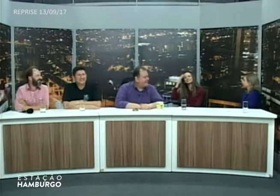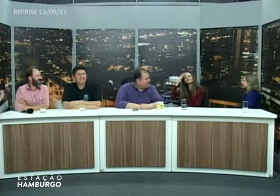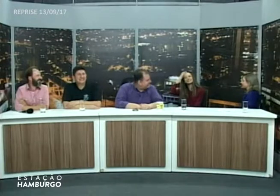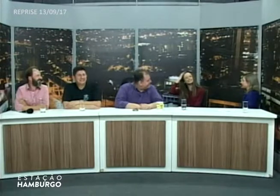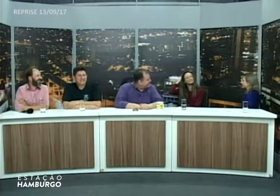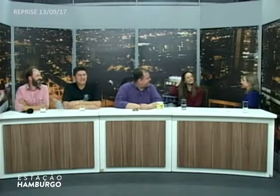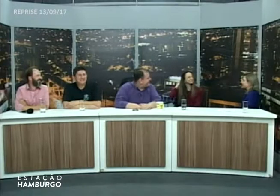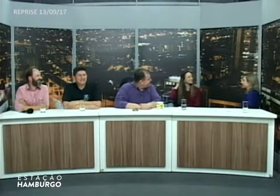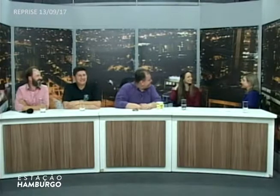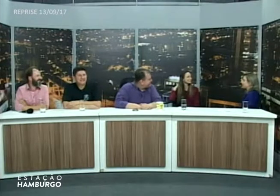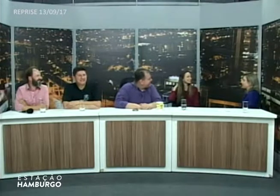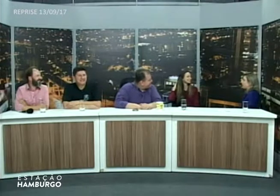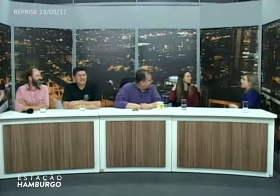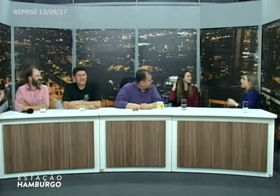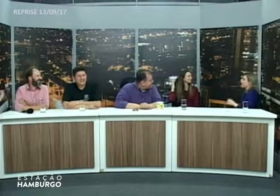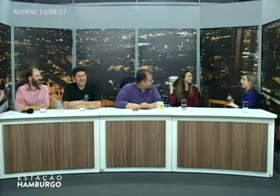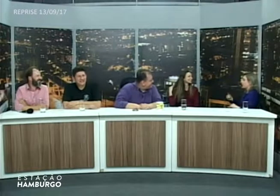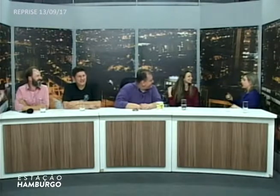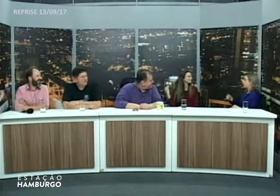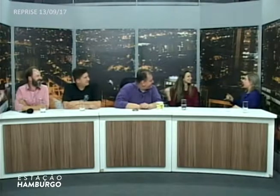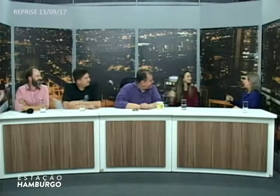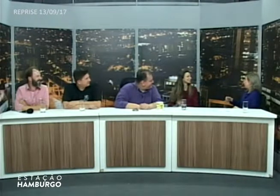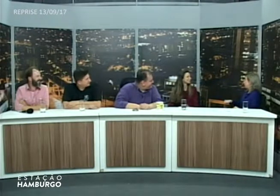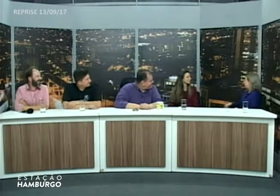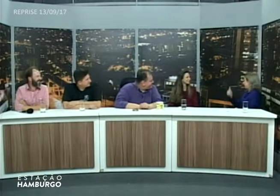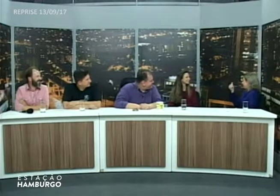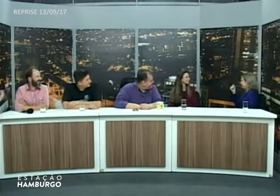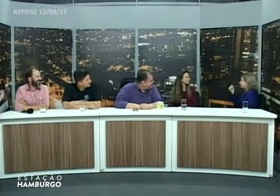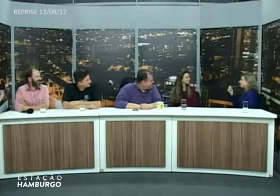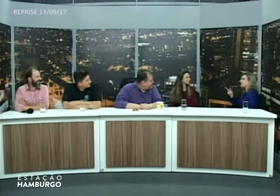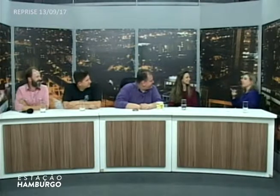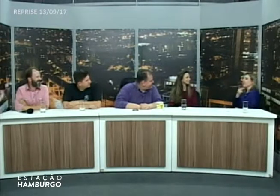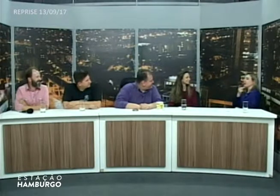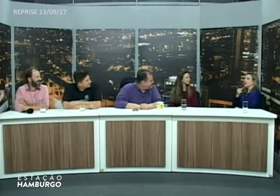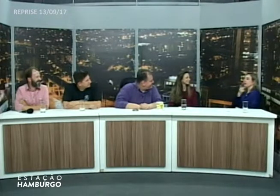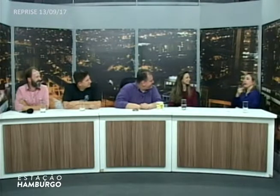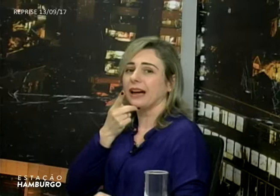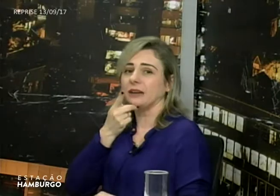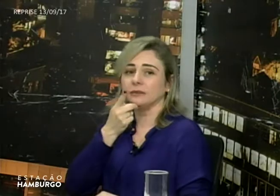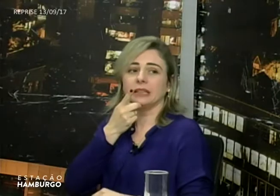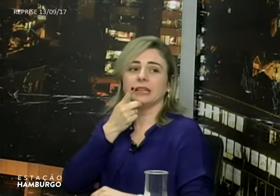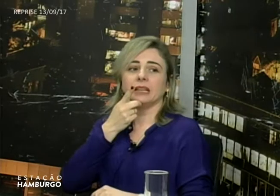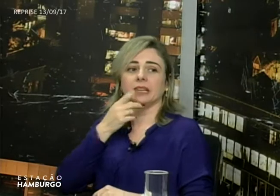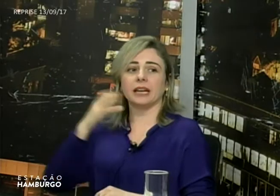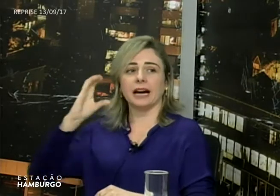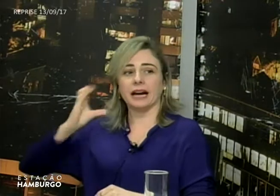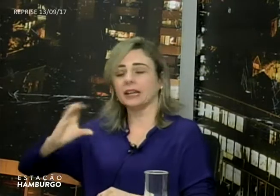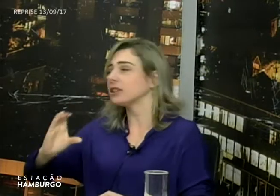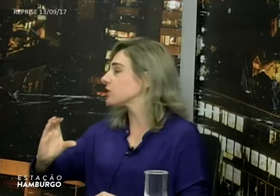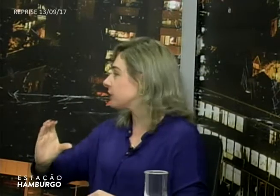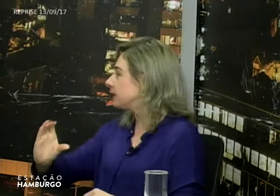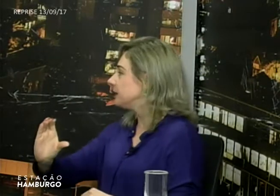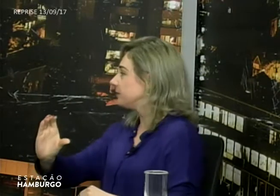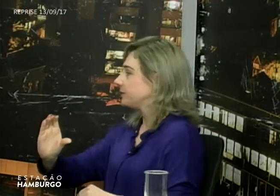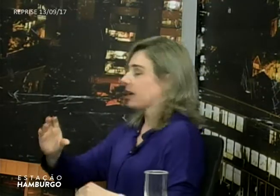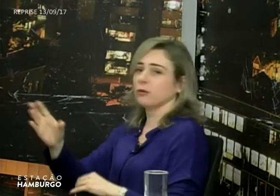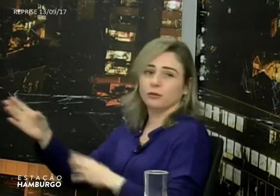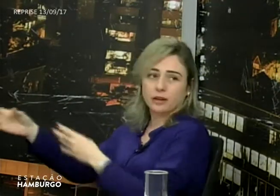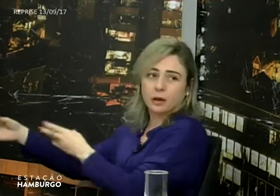Maravilha! Mas eu quero aproveitar e falar que a Cristiane, tá, eu vou falar